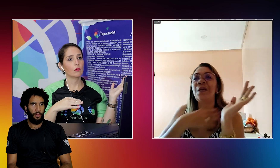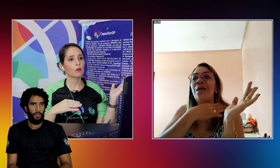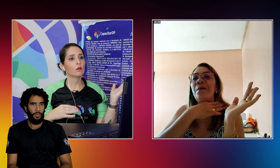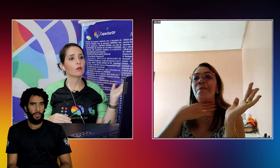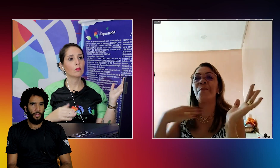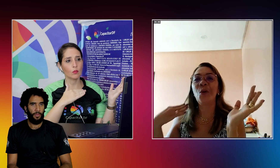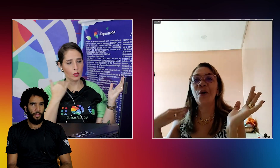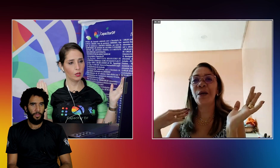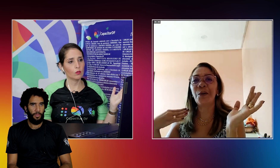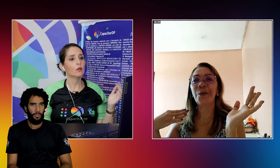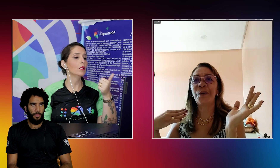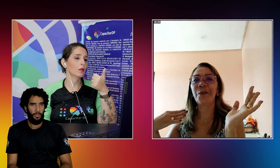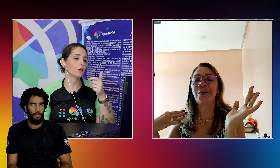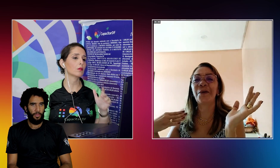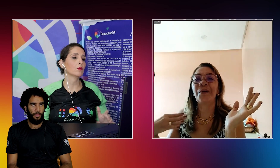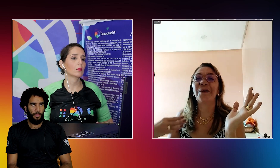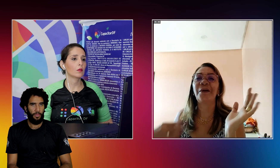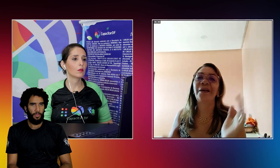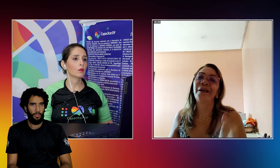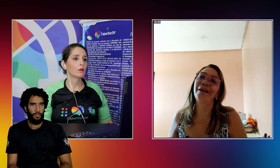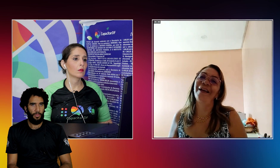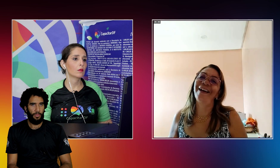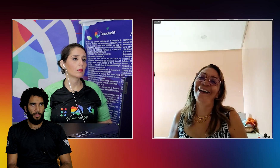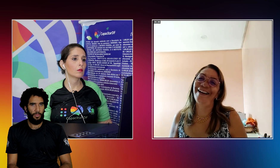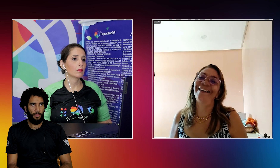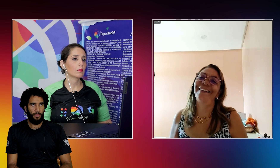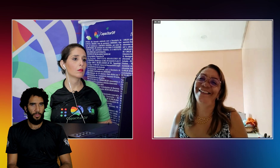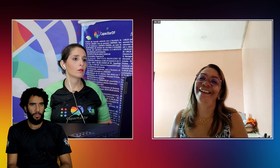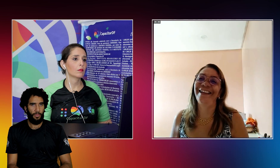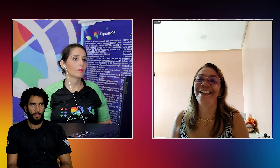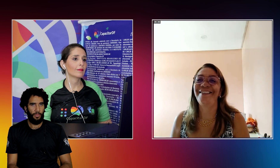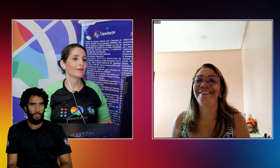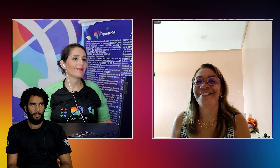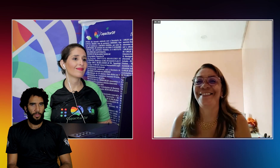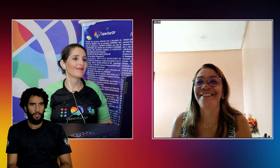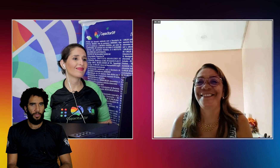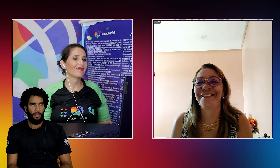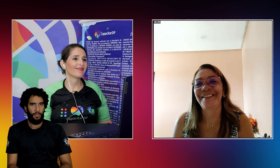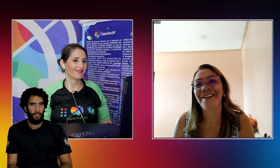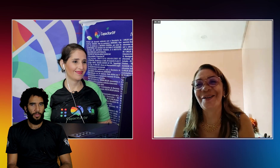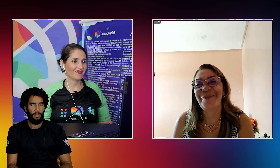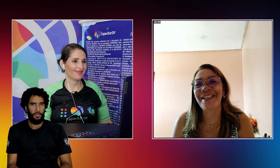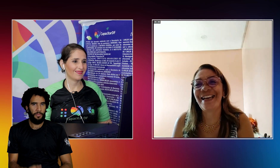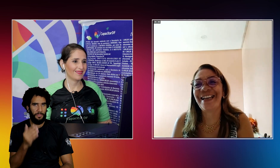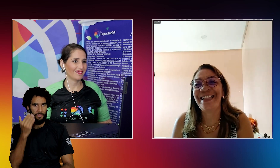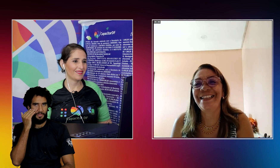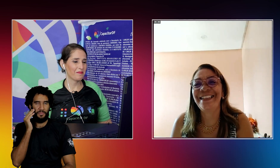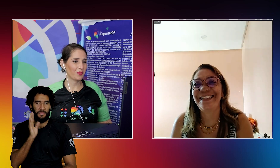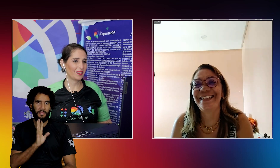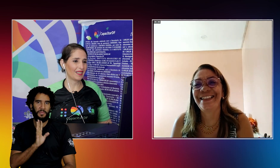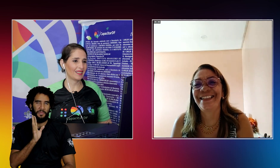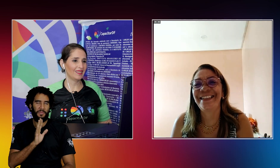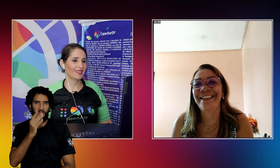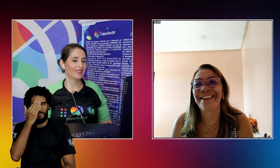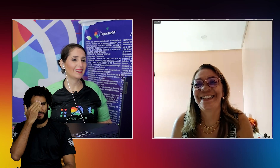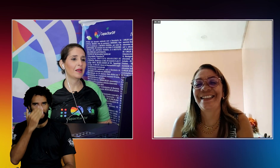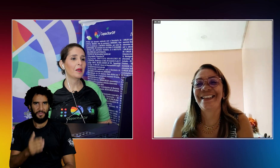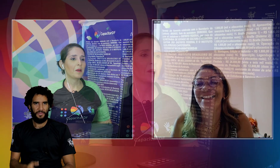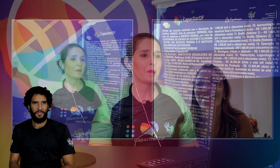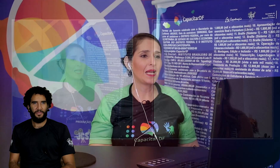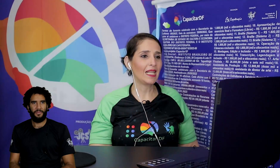E morreu. Morreu. Isso. Ah, legal. Obrigada. Por